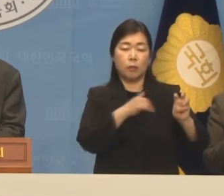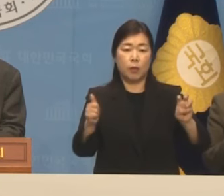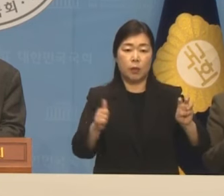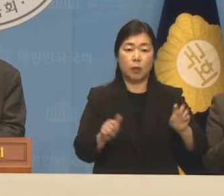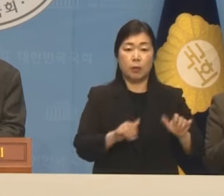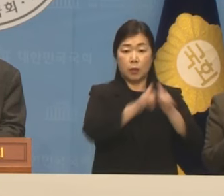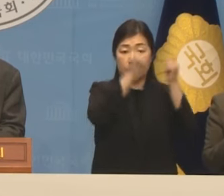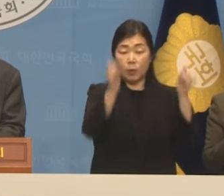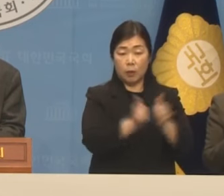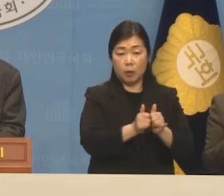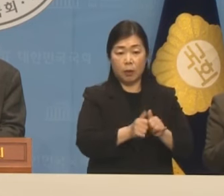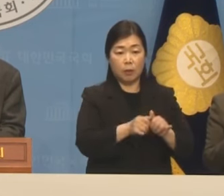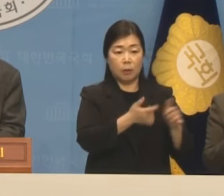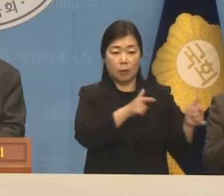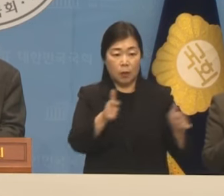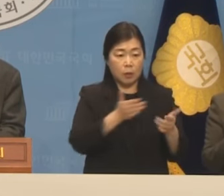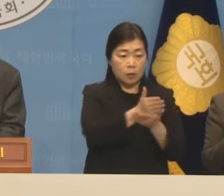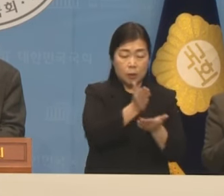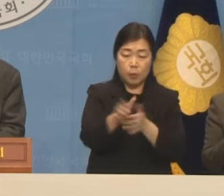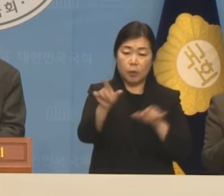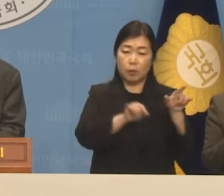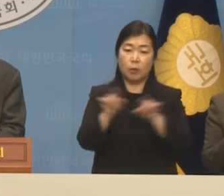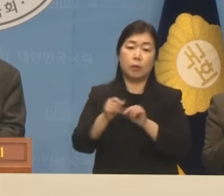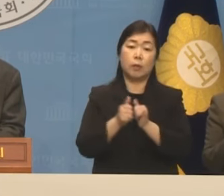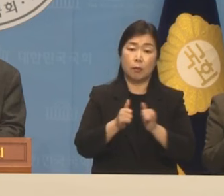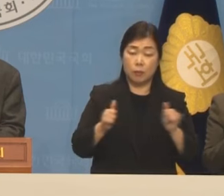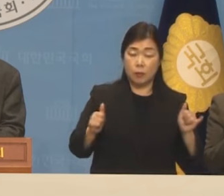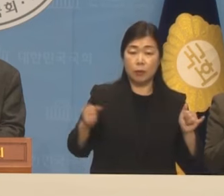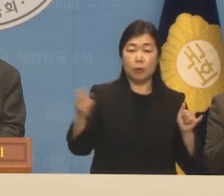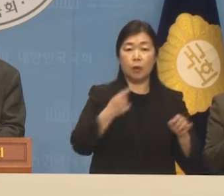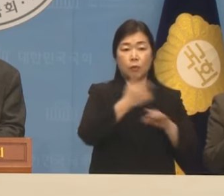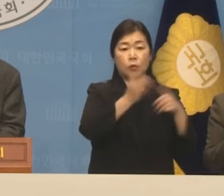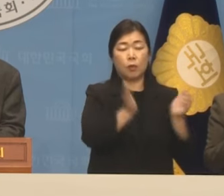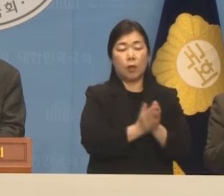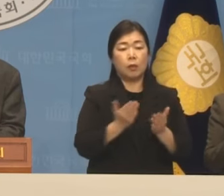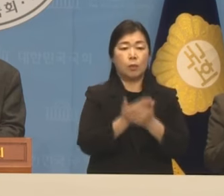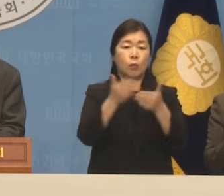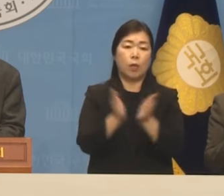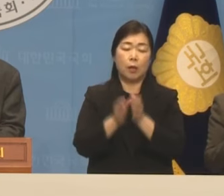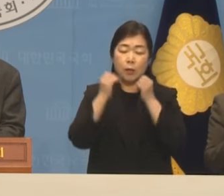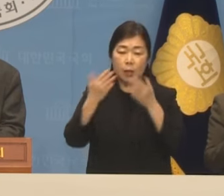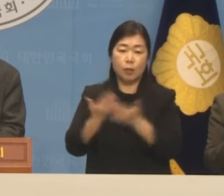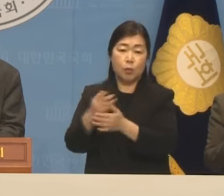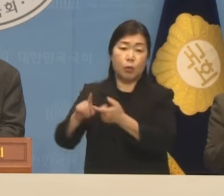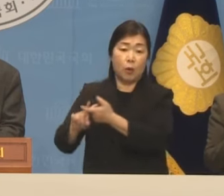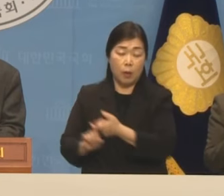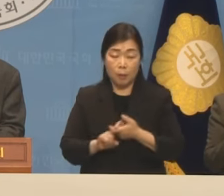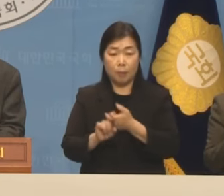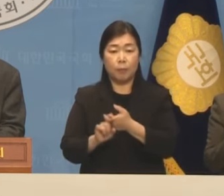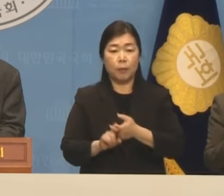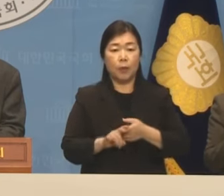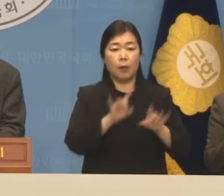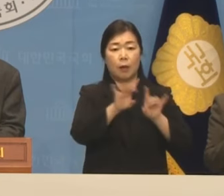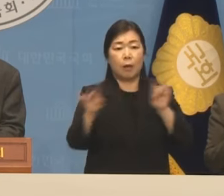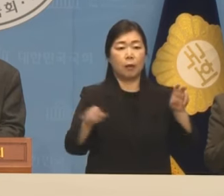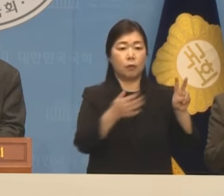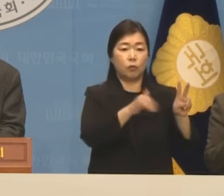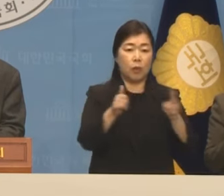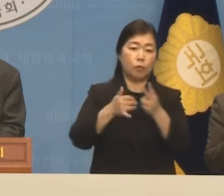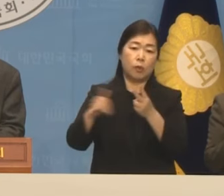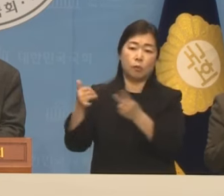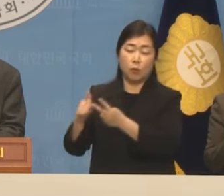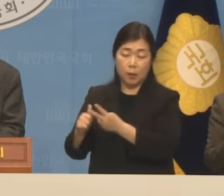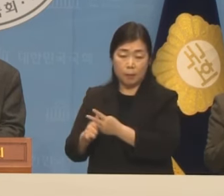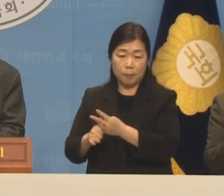시민사회 각계 인사와 더불어민주당 진보당 새진보연합이 각각 2인씩